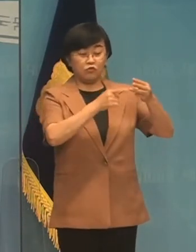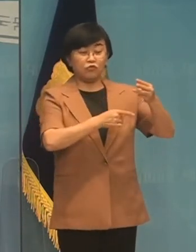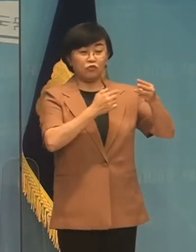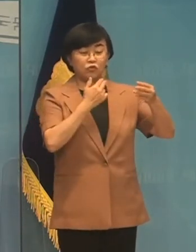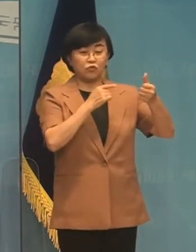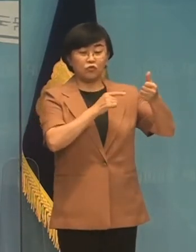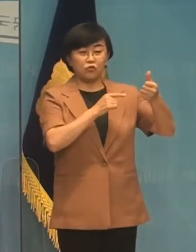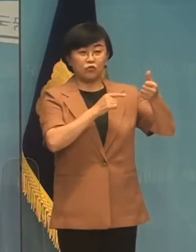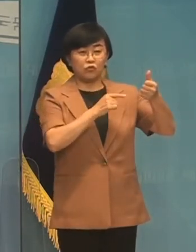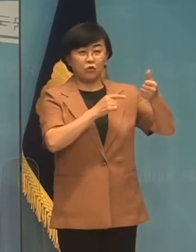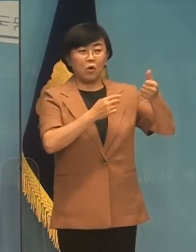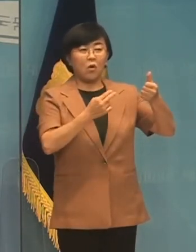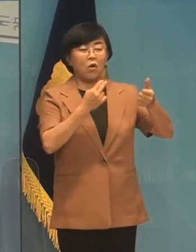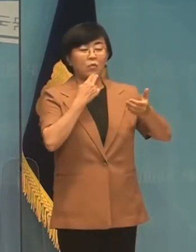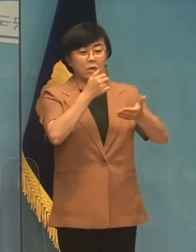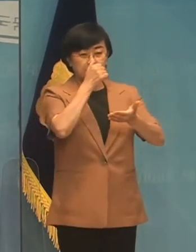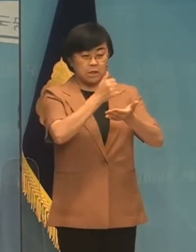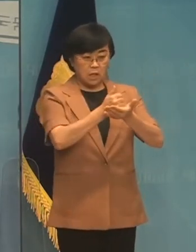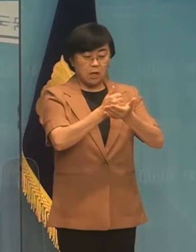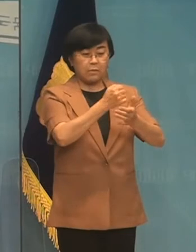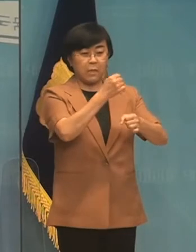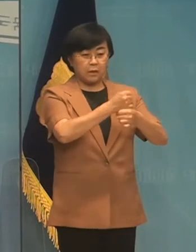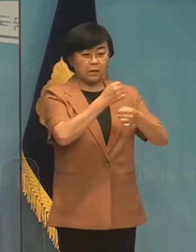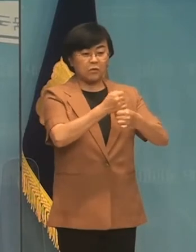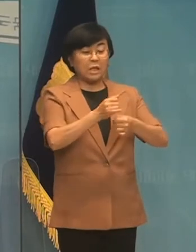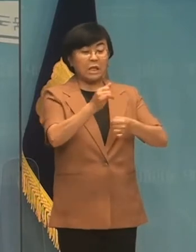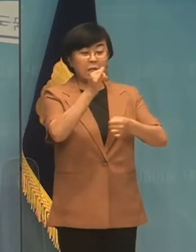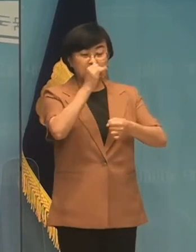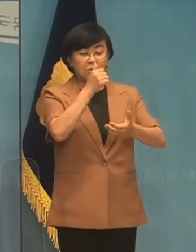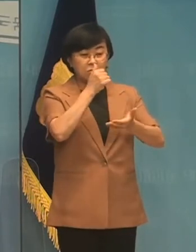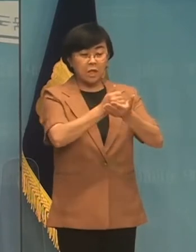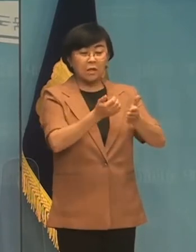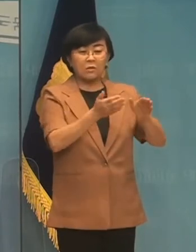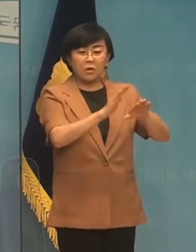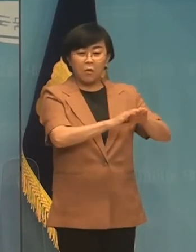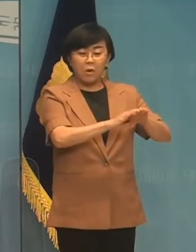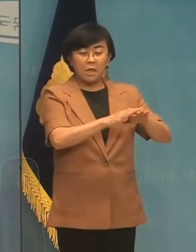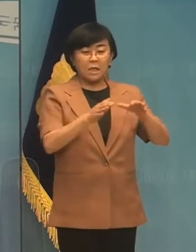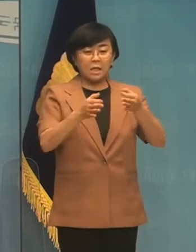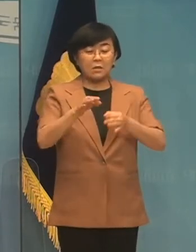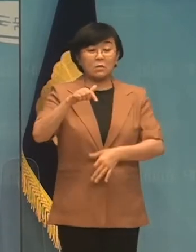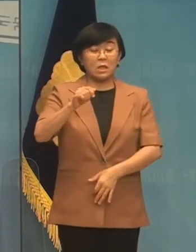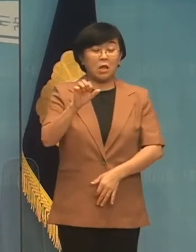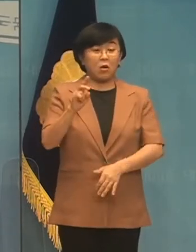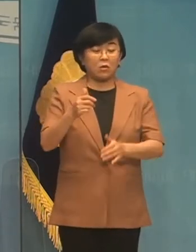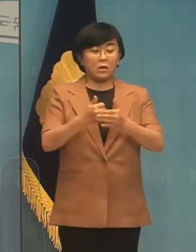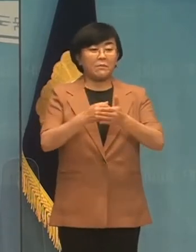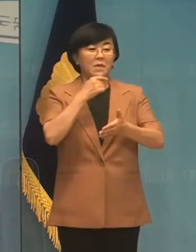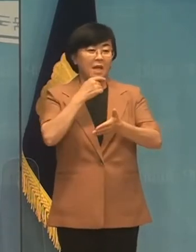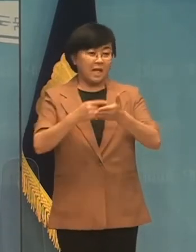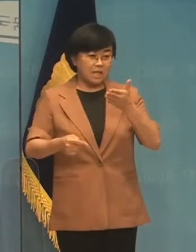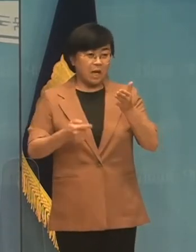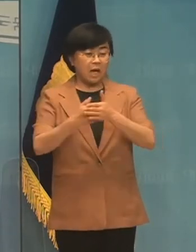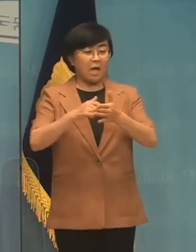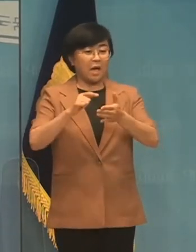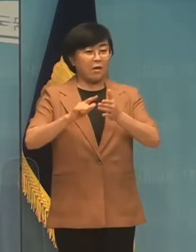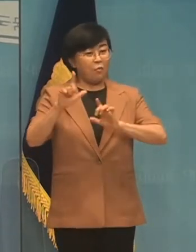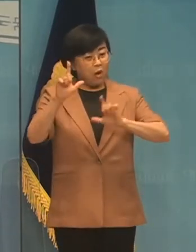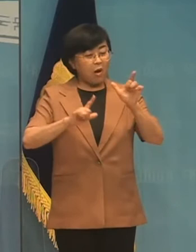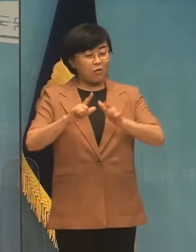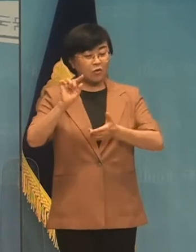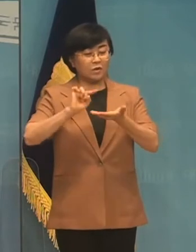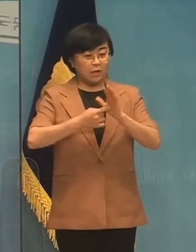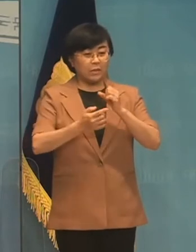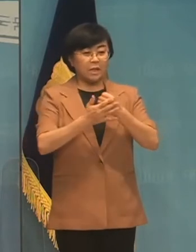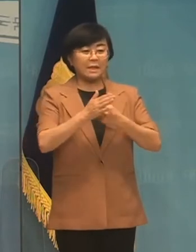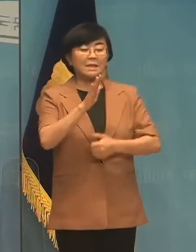죄 만들고 있는 죄 덮어버리기 실수에 김기현은 피해자 코스프레로 화답하며 가장